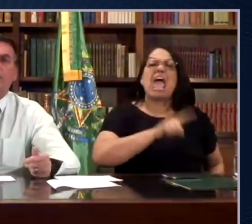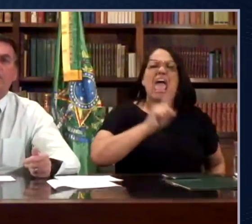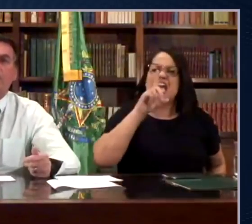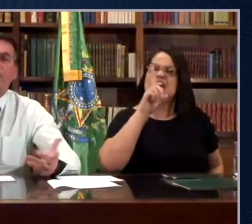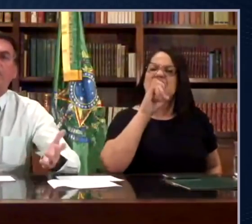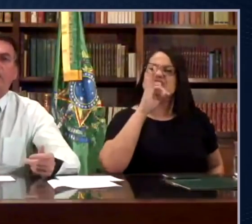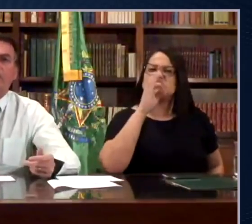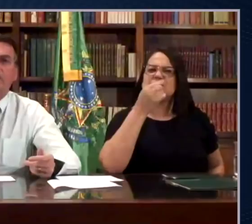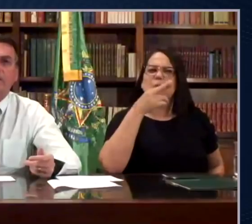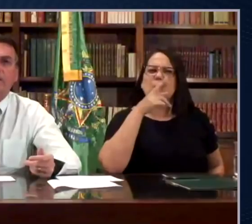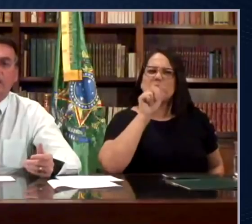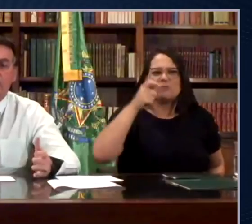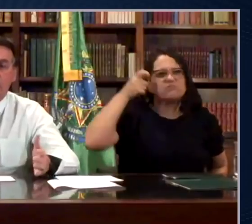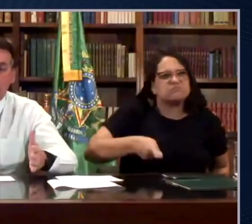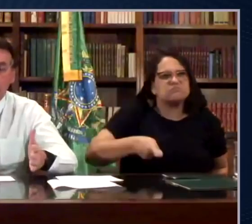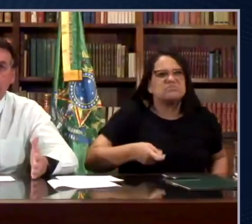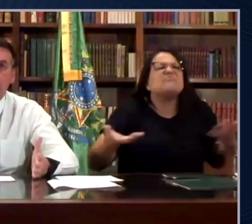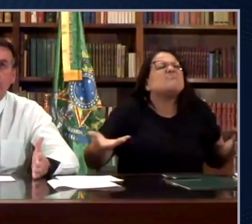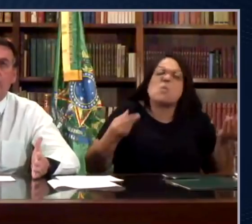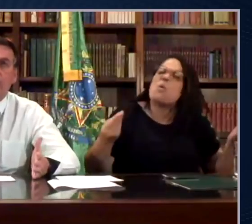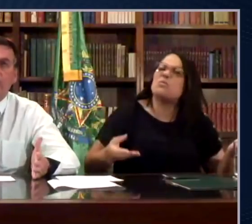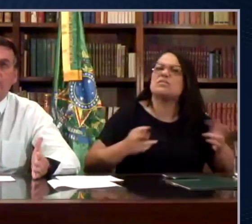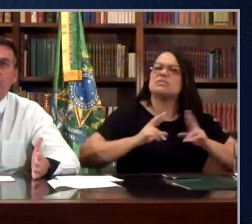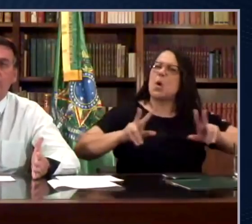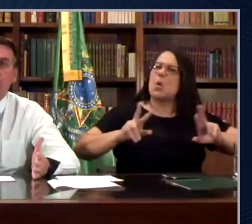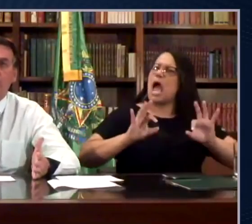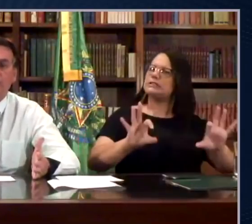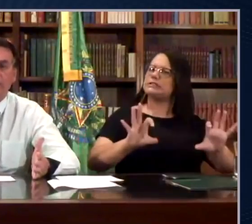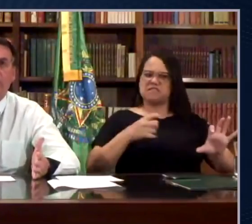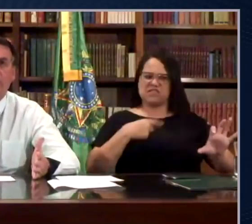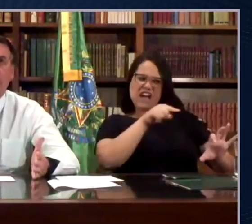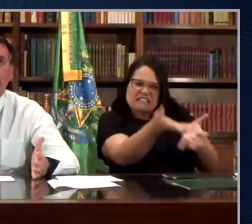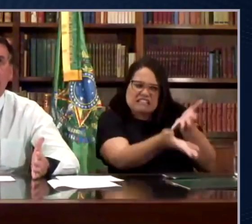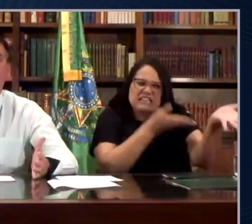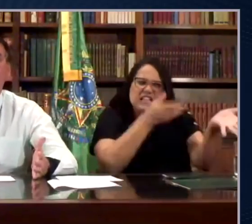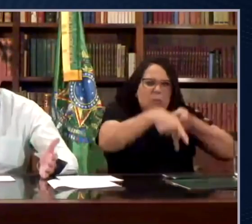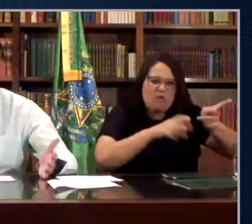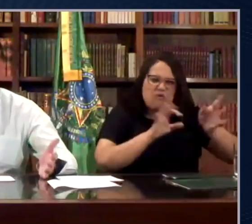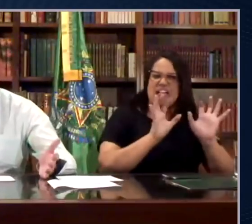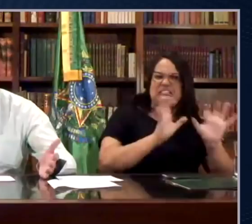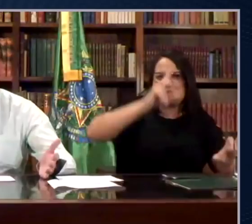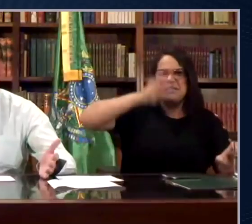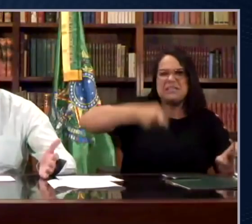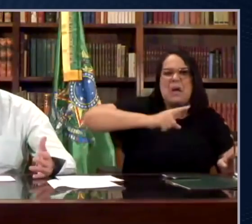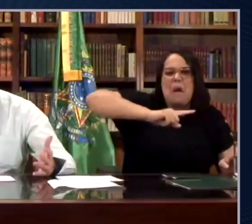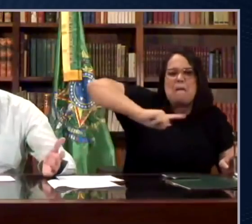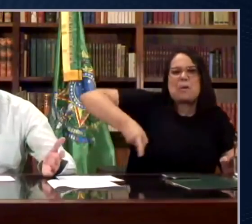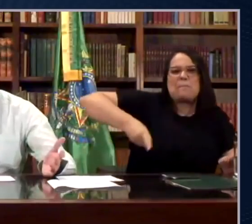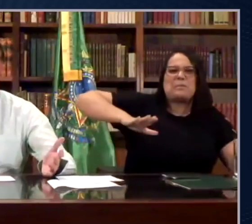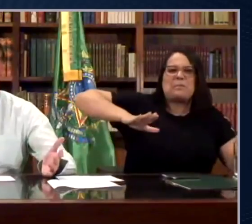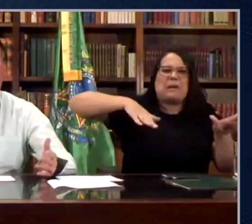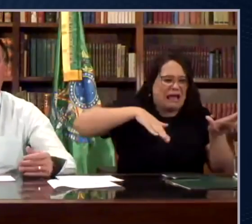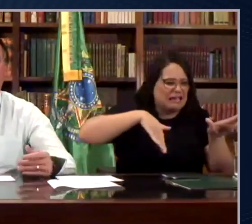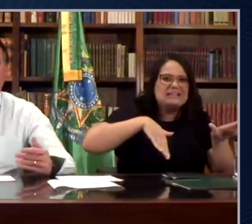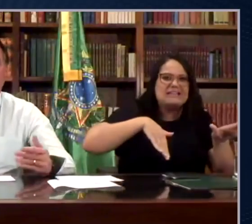esse negócio aqui? Pô, que negócio é esse? Tá? E não é dessa forma que devemos tratar a população, tratar com respeito. Proibir de ir à praia, olha,